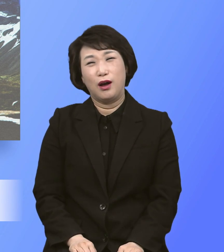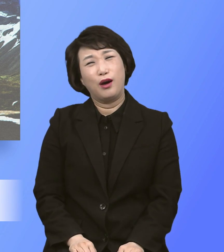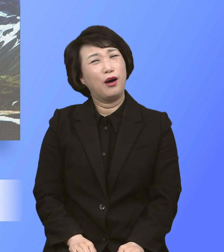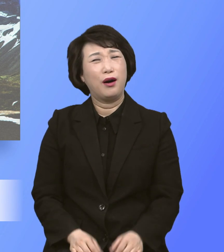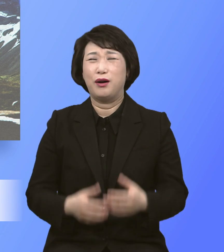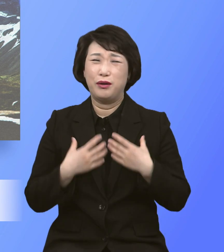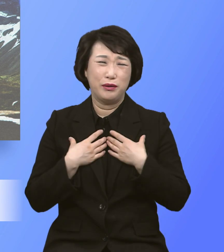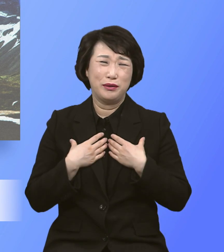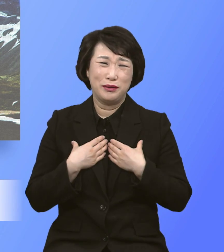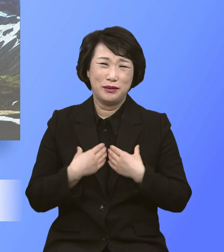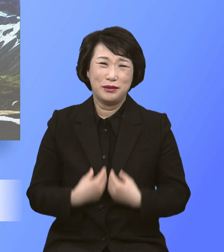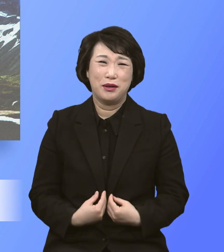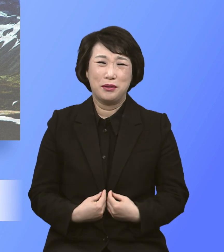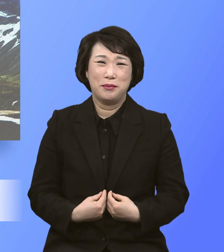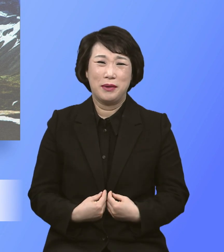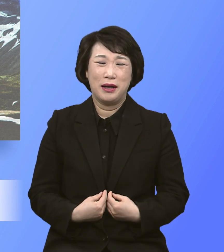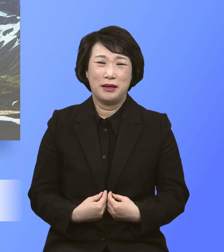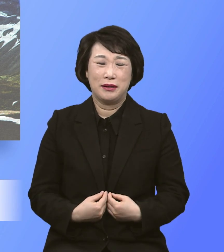절망이지.